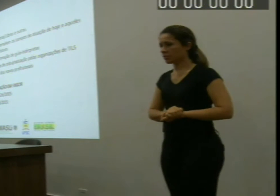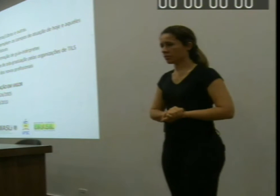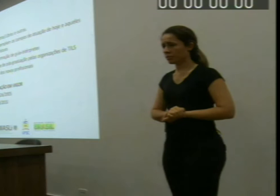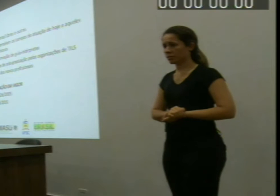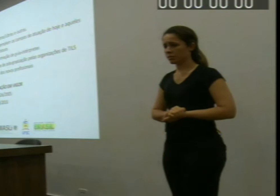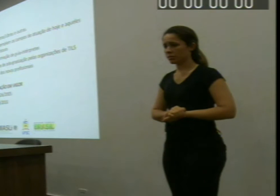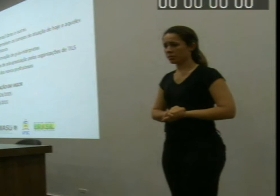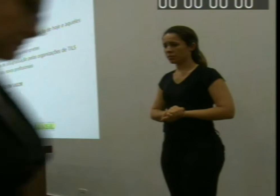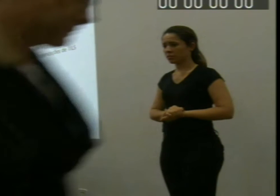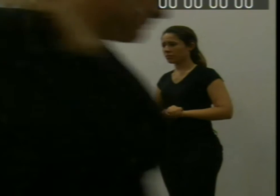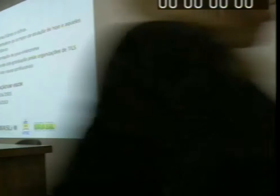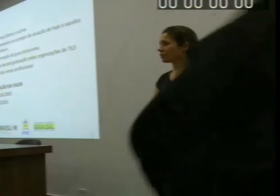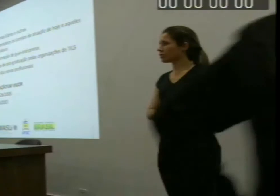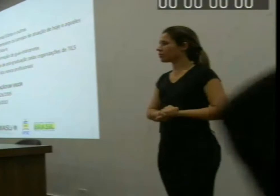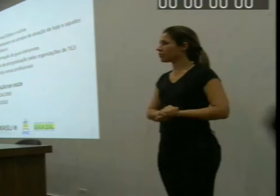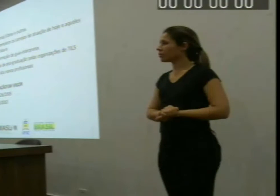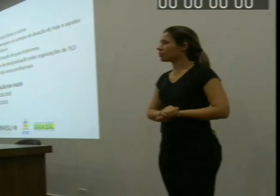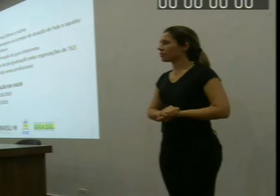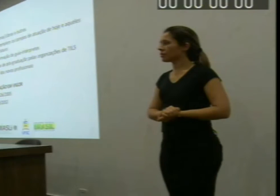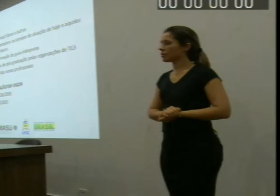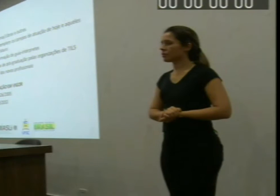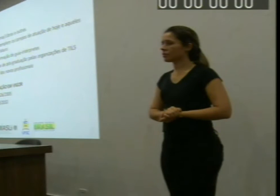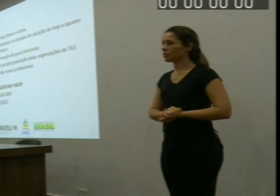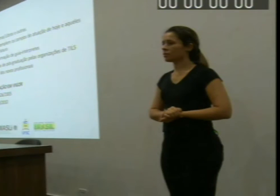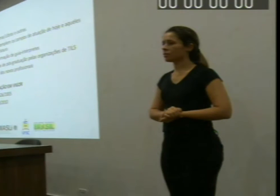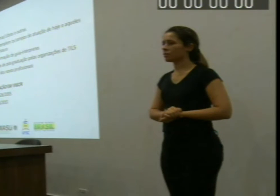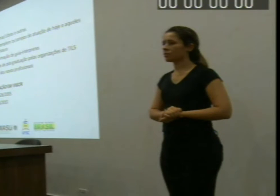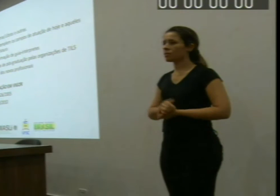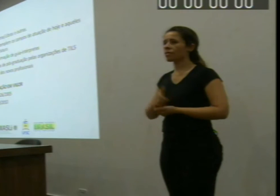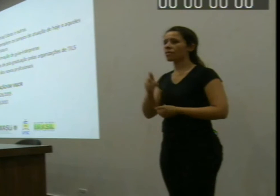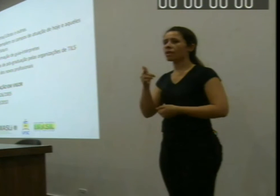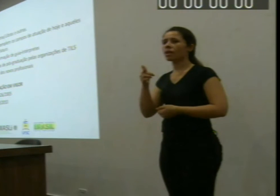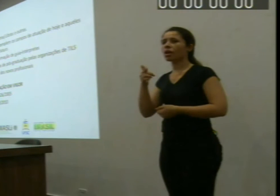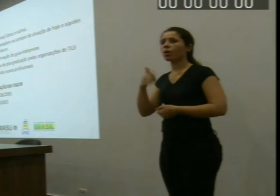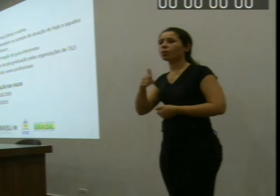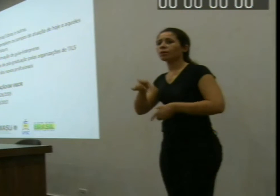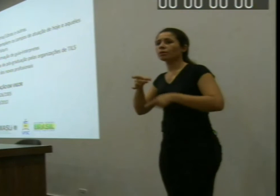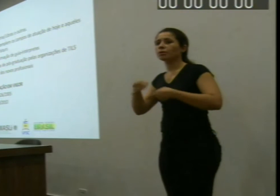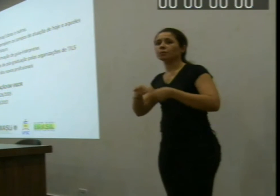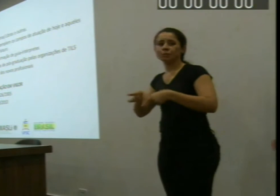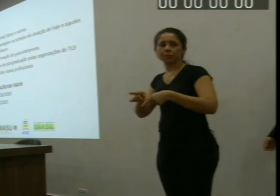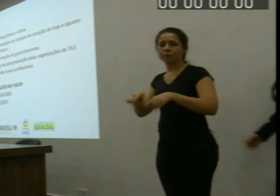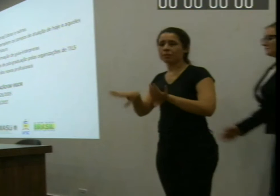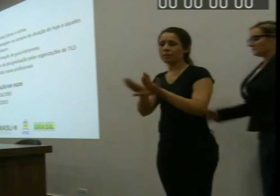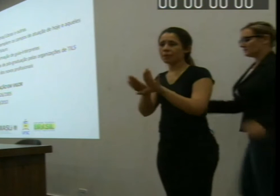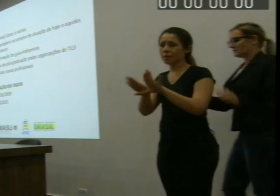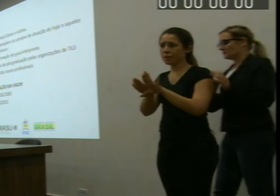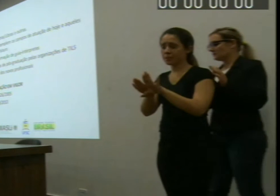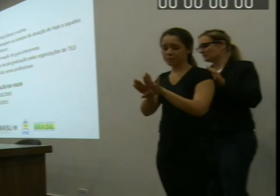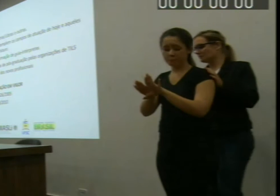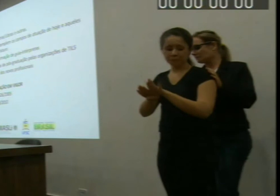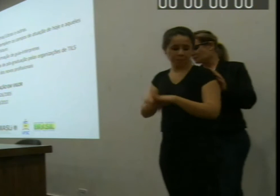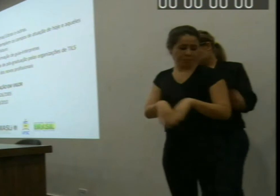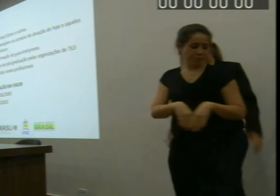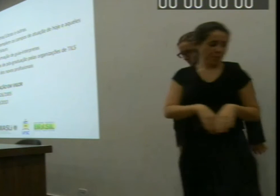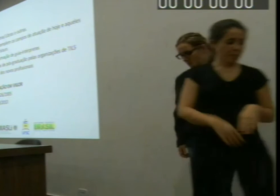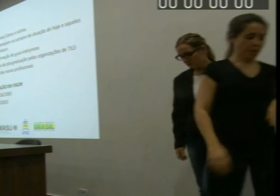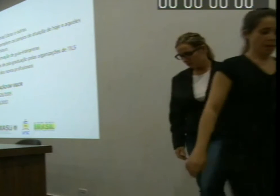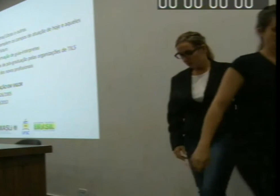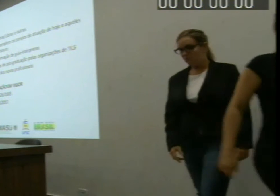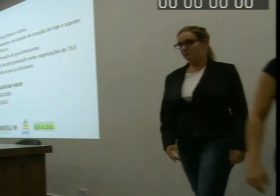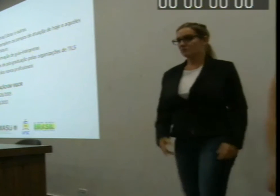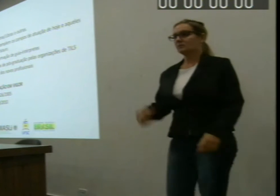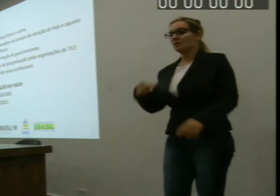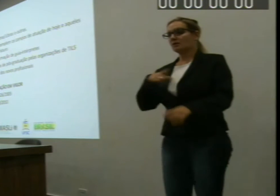tá outra outra outras provocações são a respeito de Formação né a gente tem a formação em